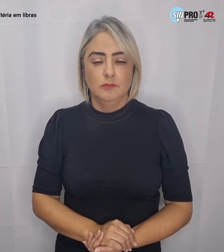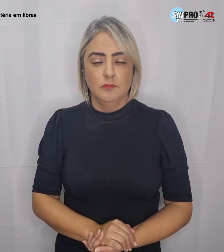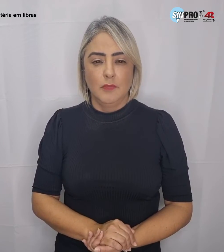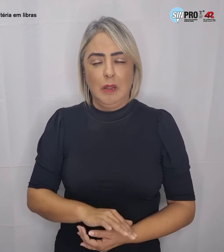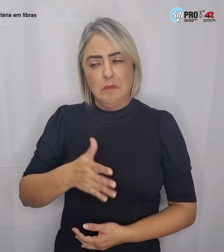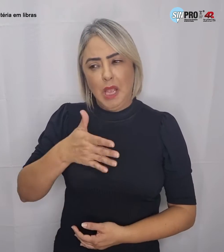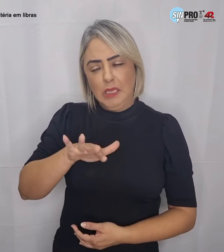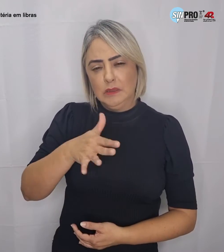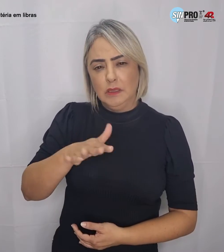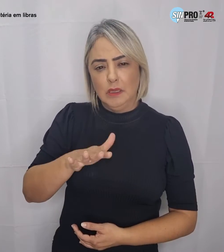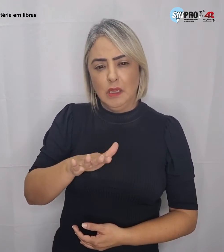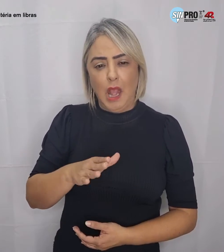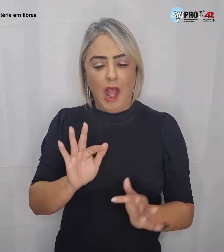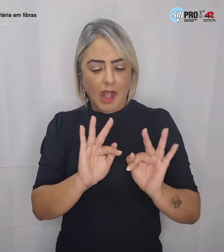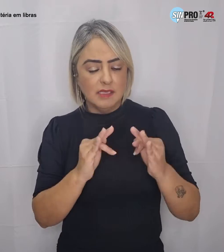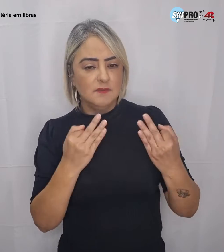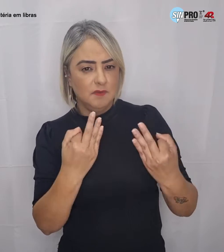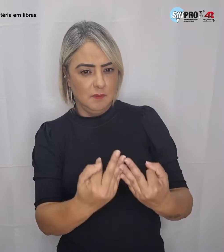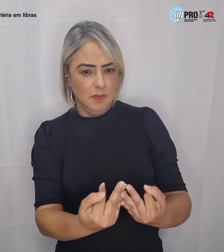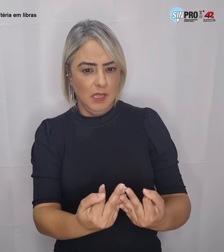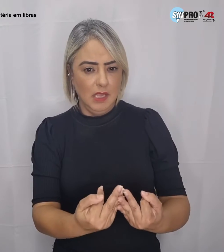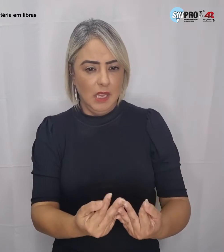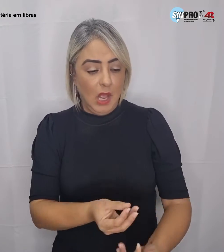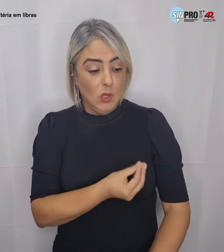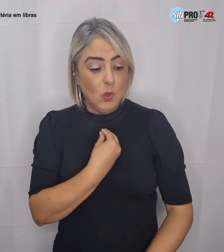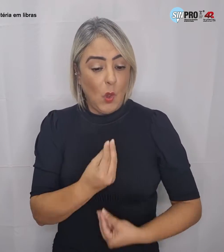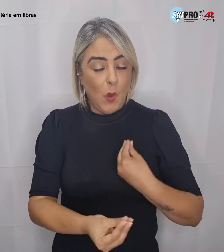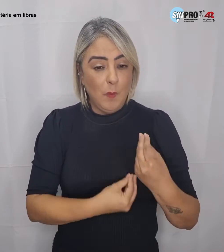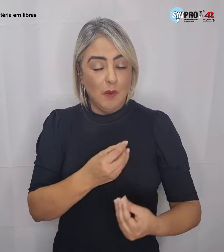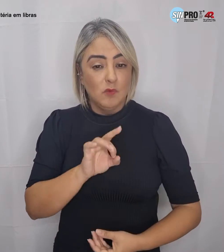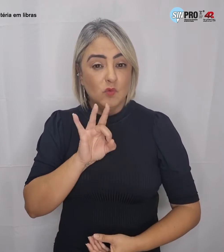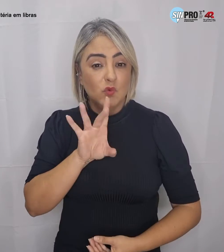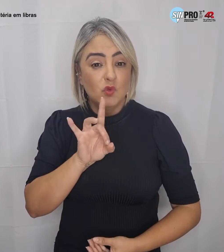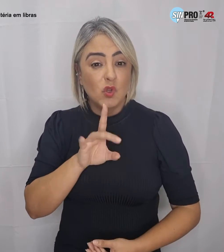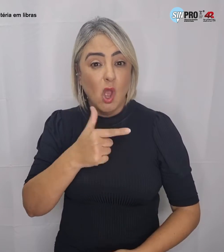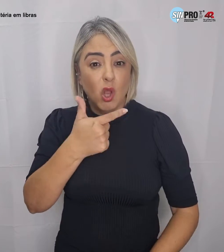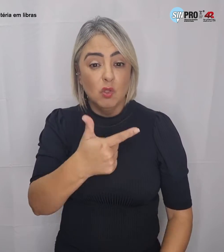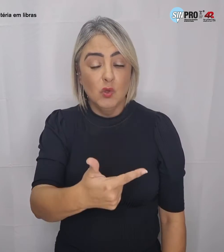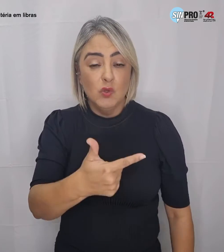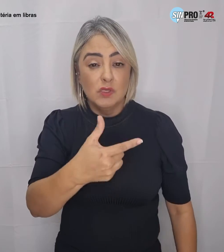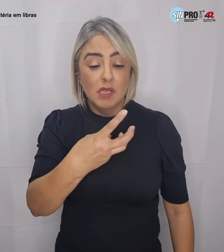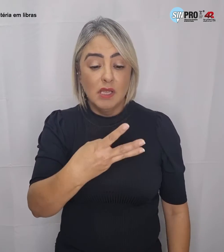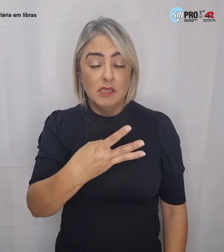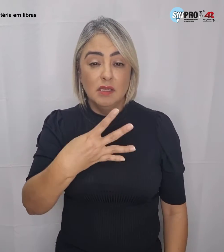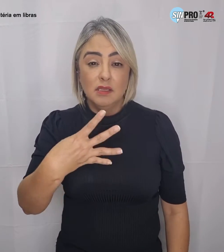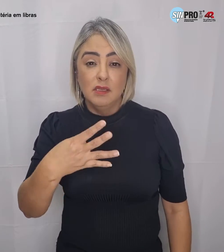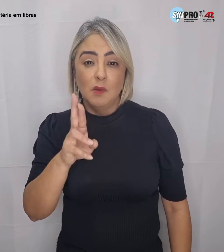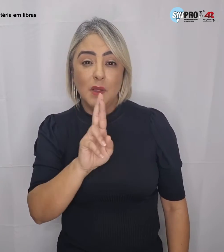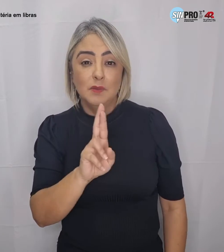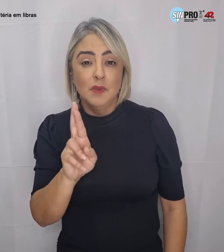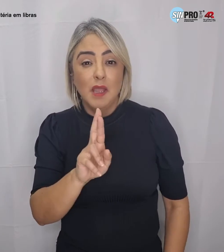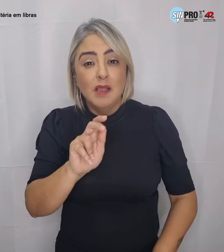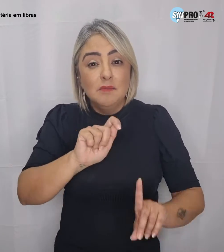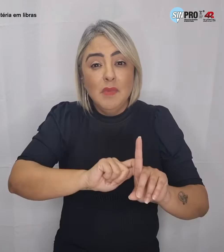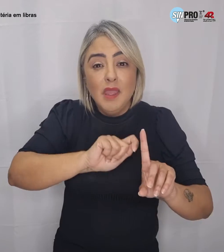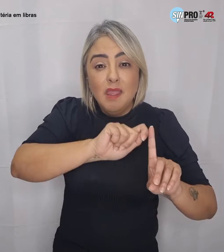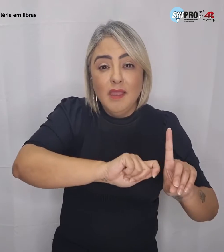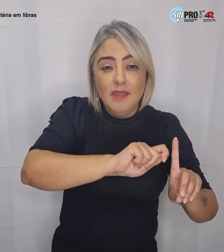Na média, suas famílias sobrevivem com apenas R$ 234,00 por mês.